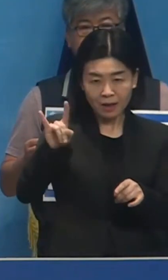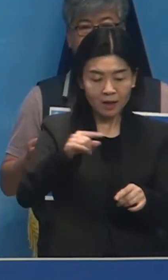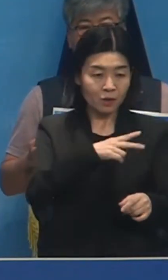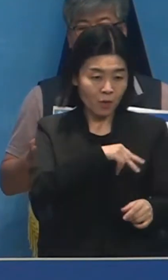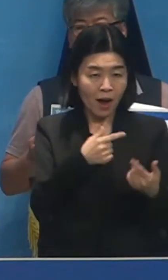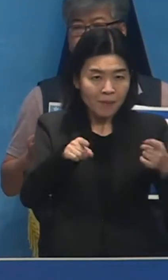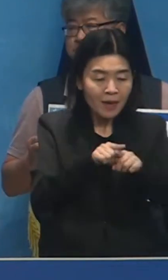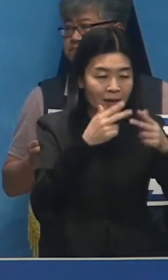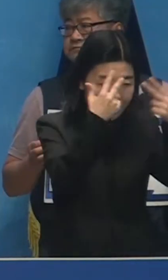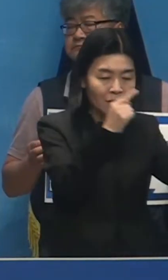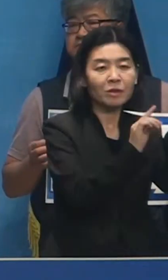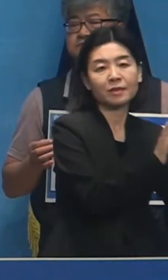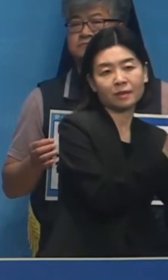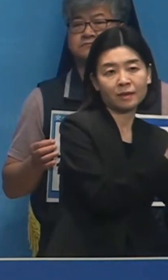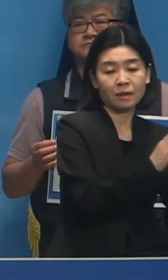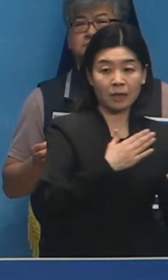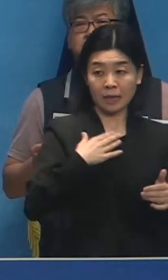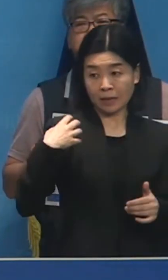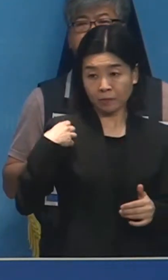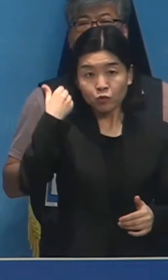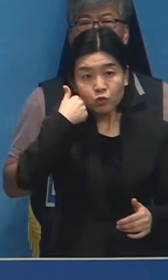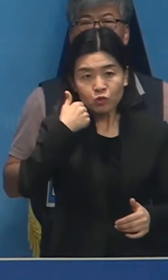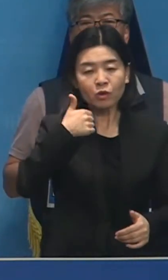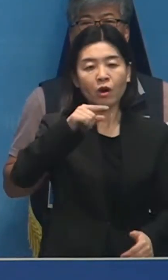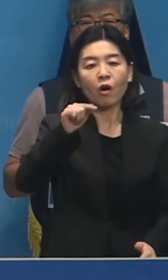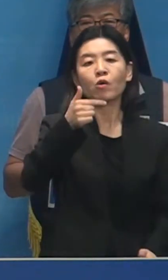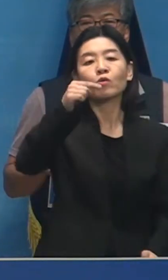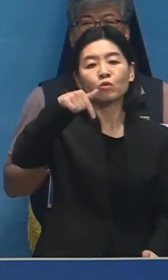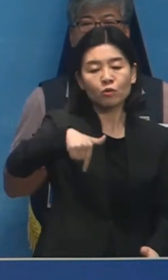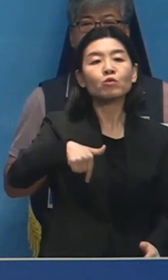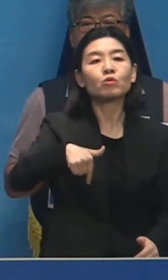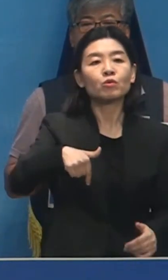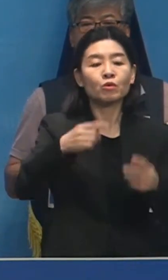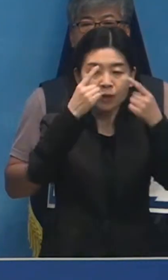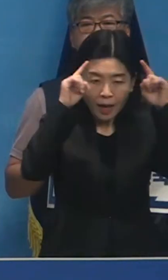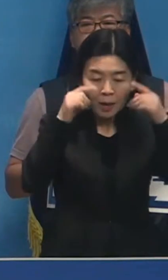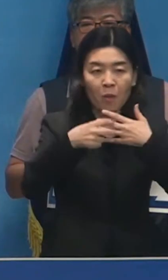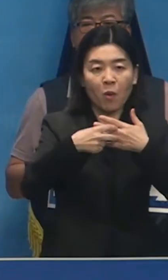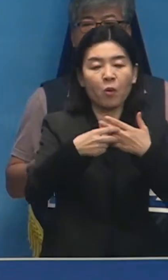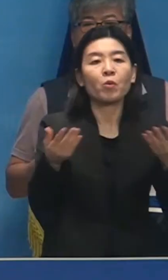맡은 저는 건국대학교 병원 노동조합 유수성 위원장입니다.